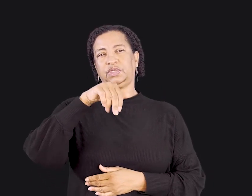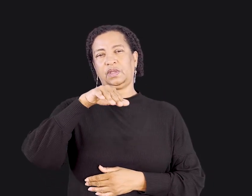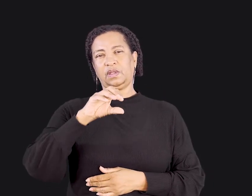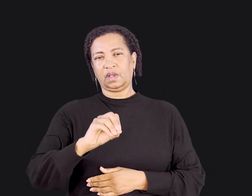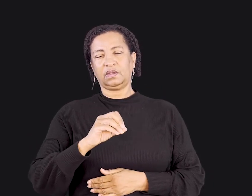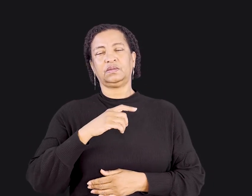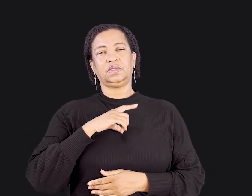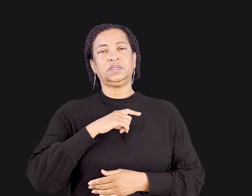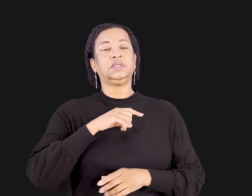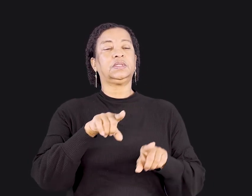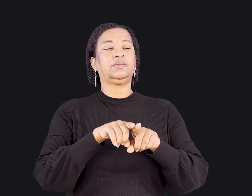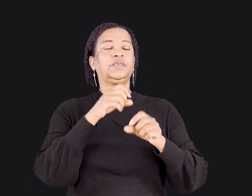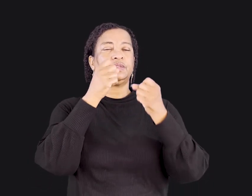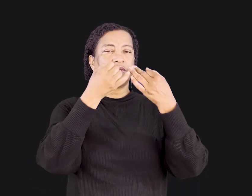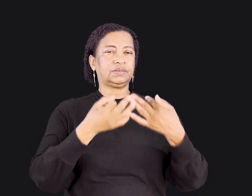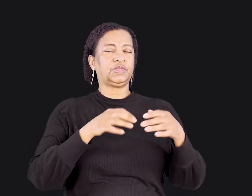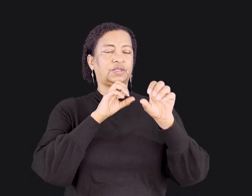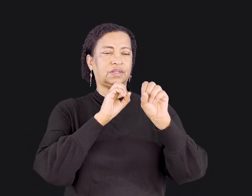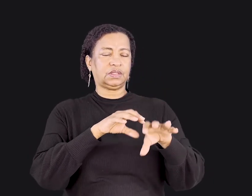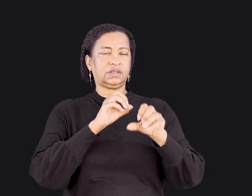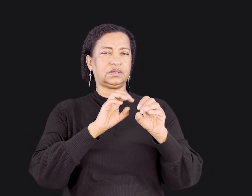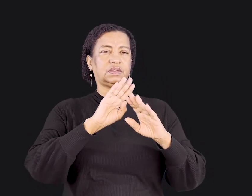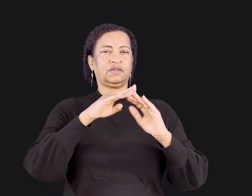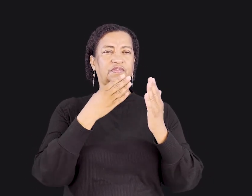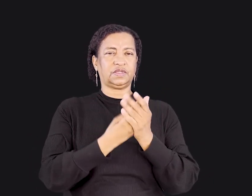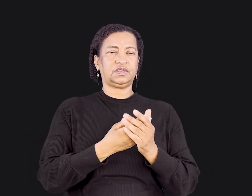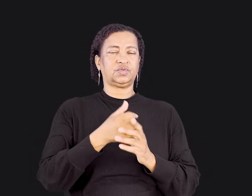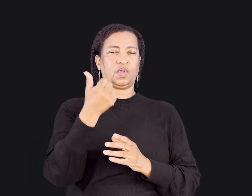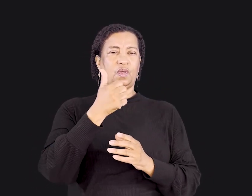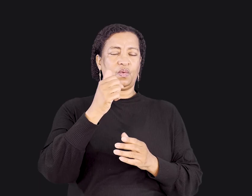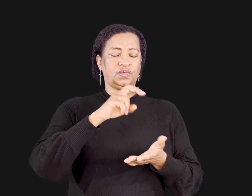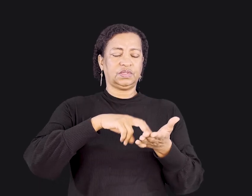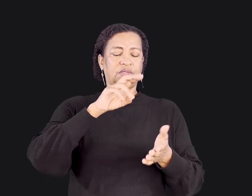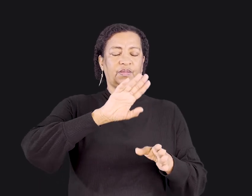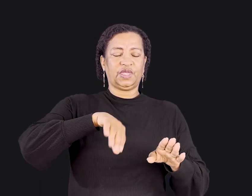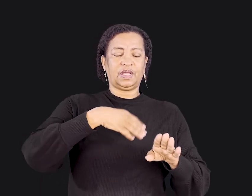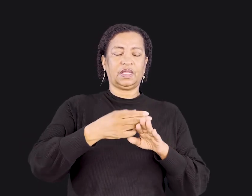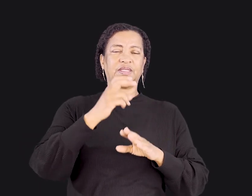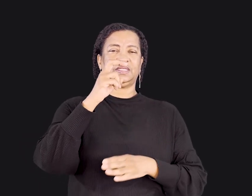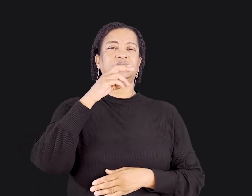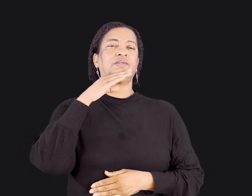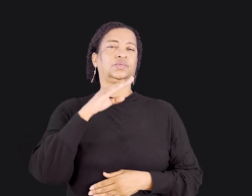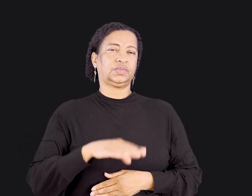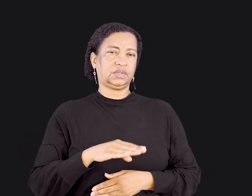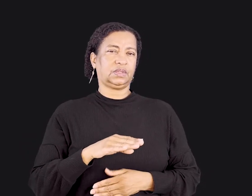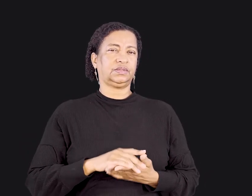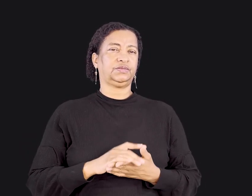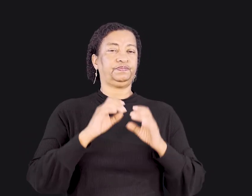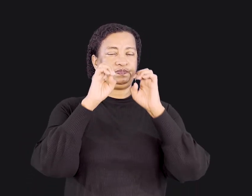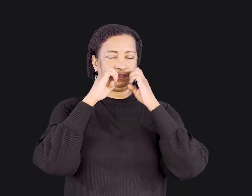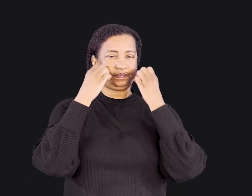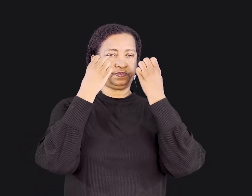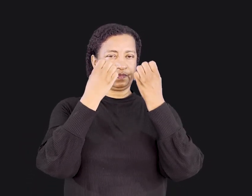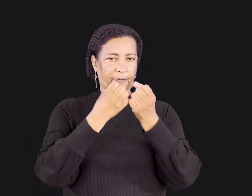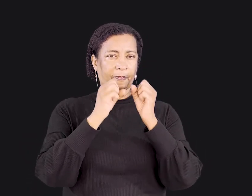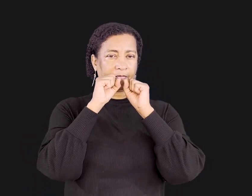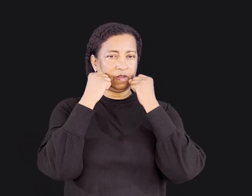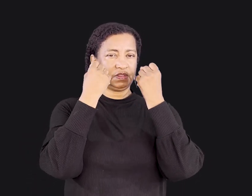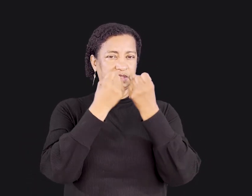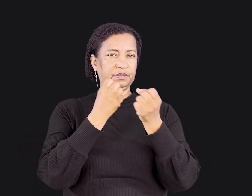rodapé dizendo que ele ensinava nessa escola das 11 da manhã às 5 da tarde. Além deste seminário ou deste encontro com